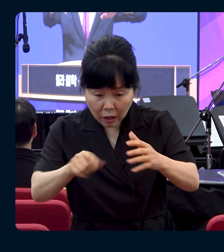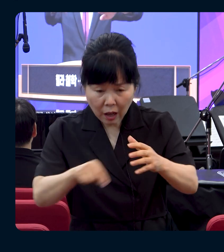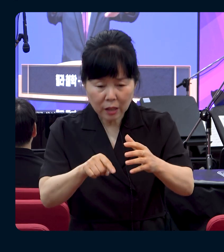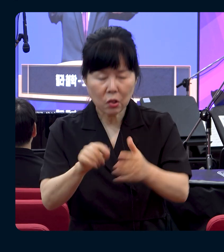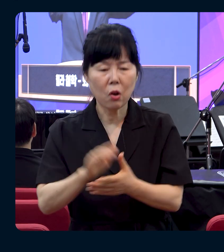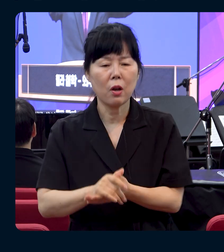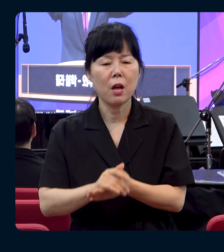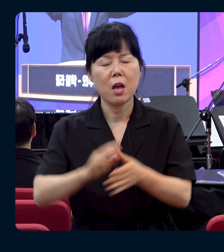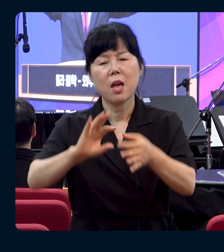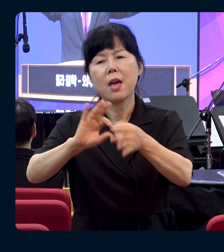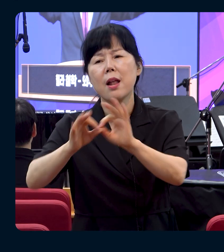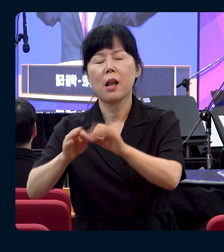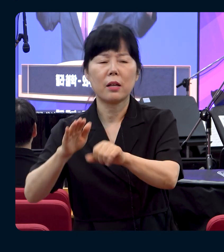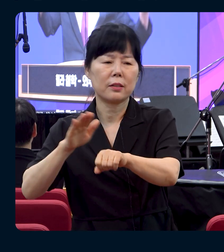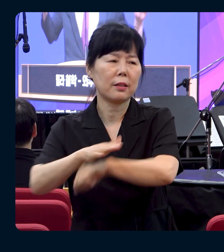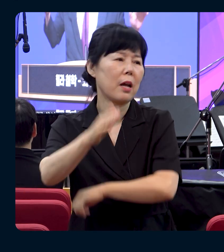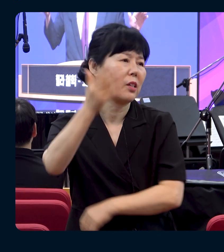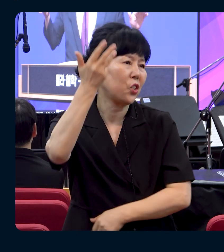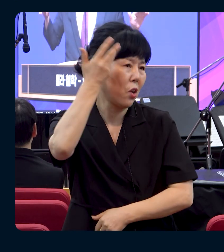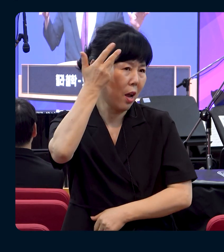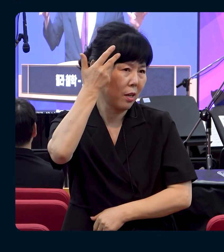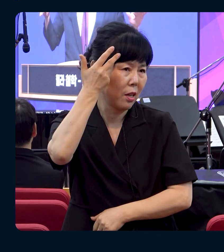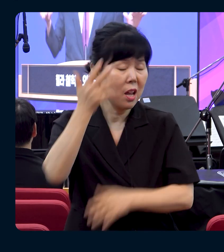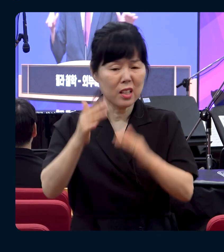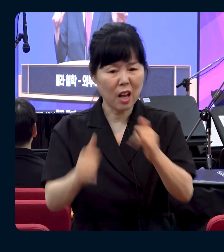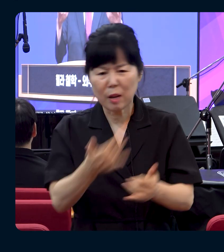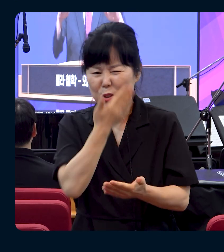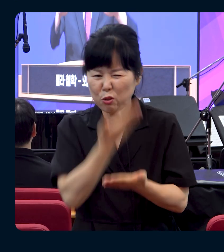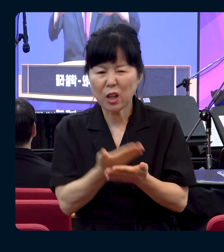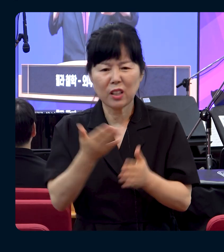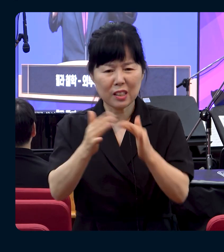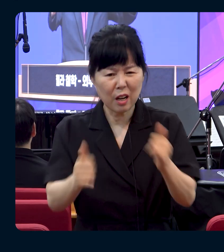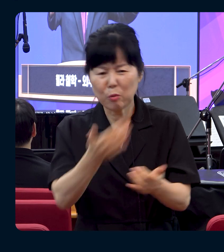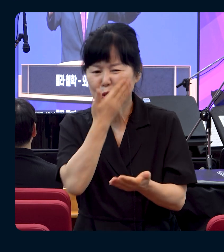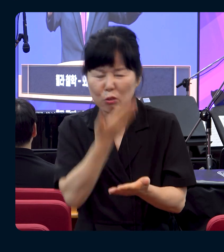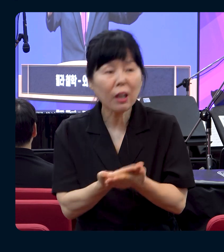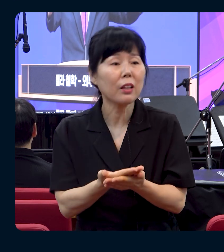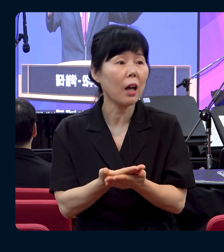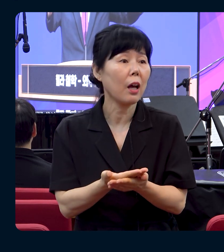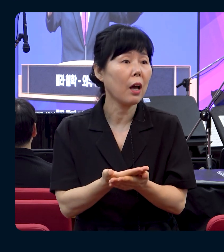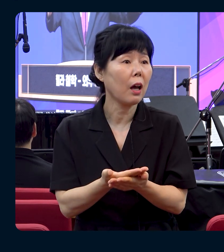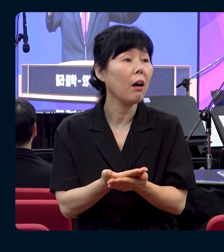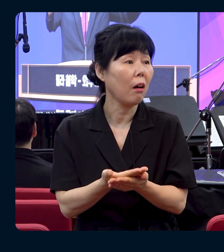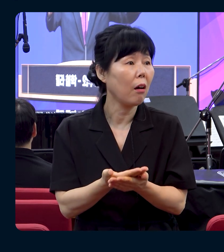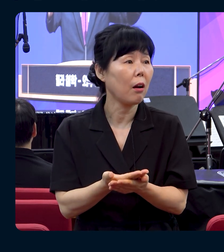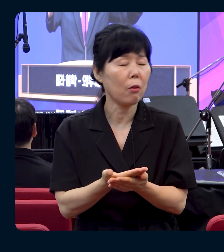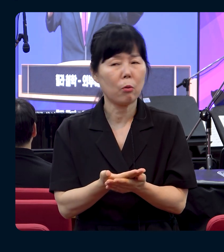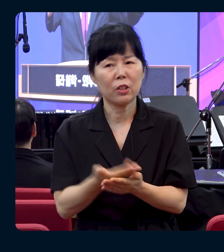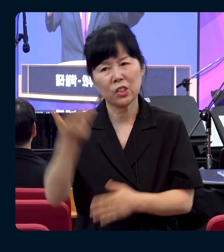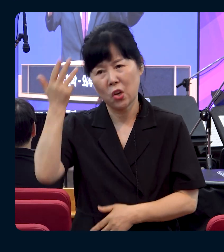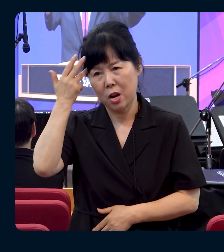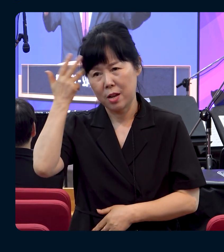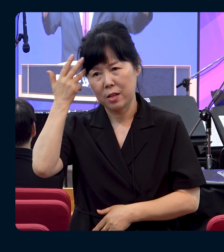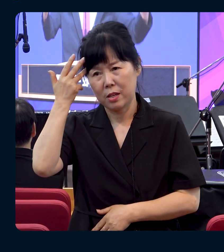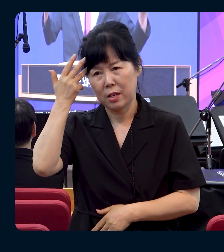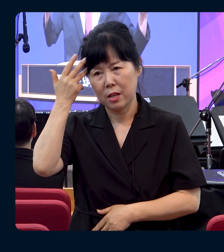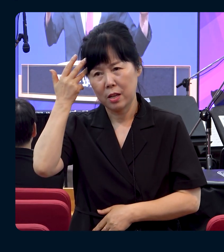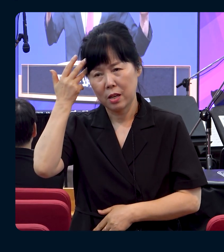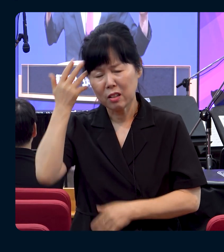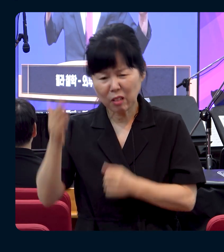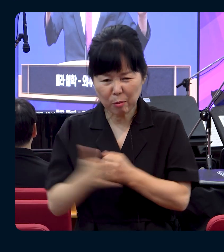철학이 굉장히 아주 팽배했습니다. 그런데 이것들은요 자기 어떤 생각이 볼 때는 굉장히 아주